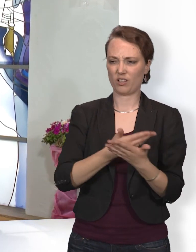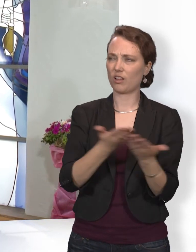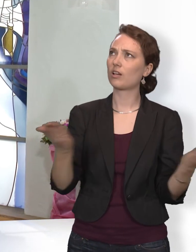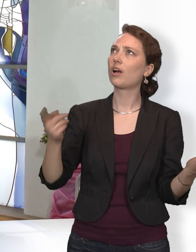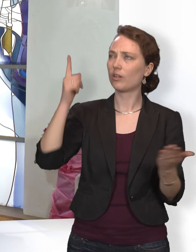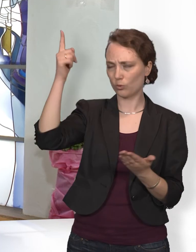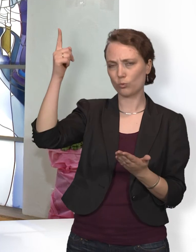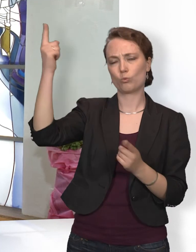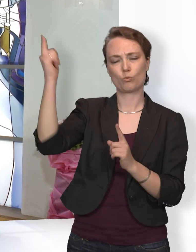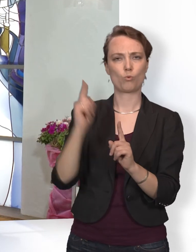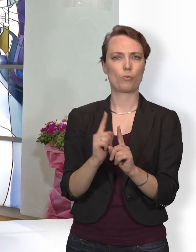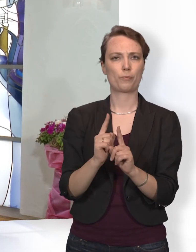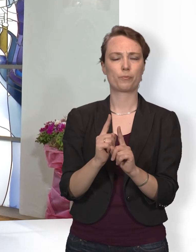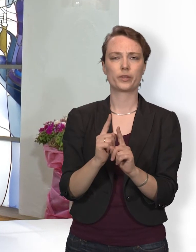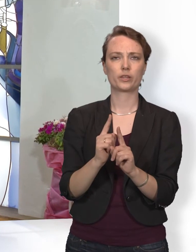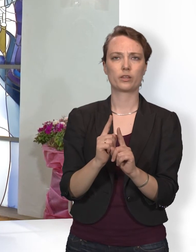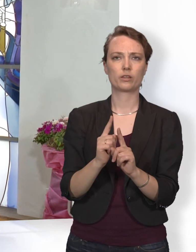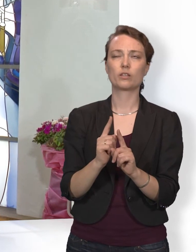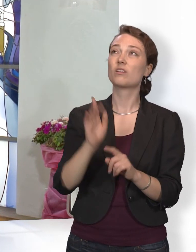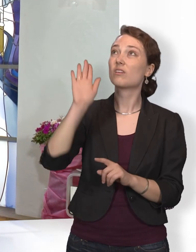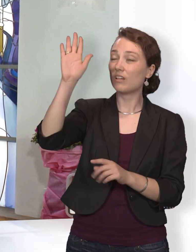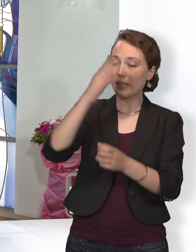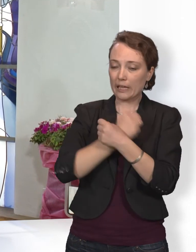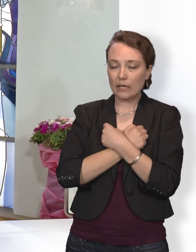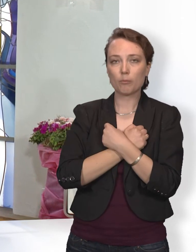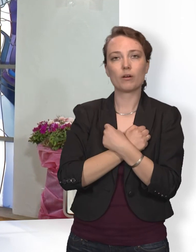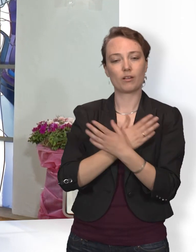Du veränderst sie mit der Kraft deiner Liebe.